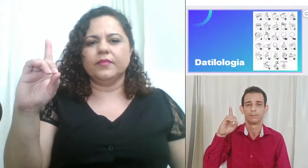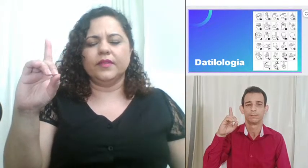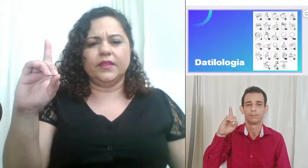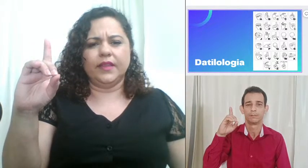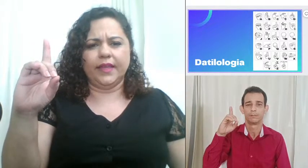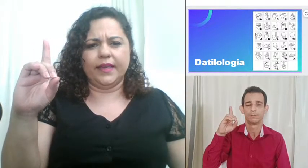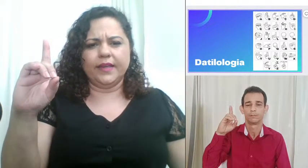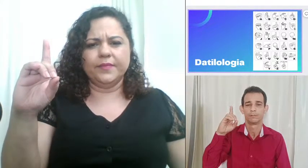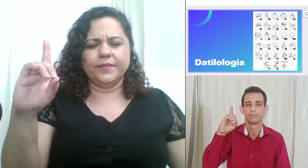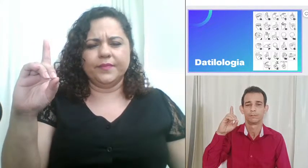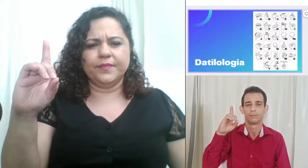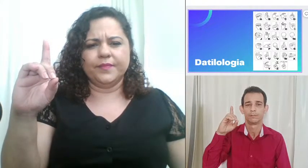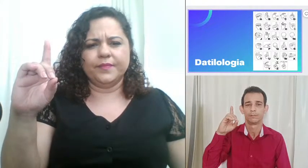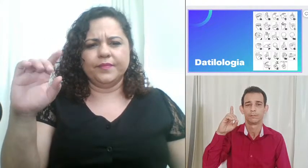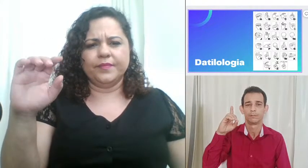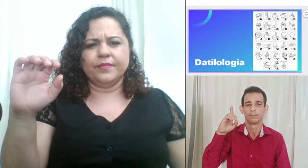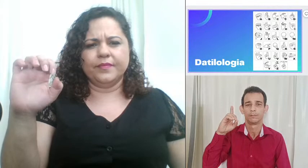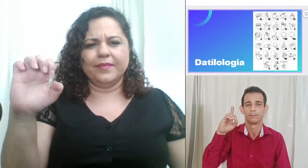D